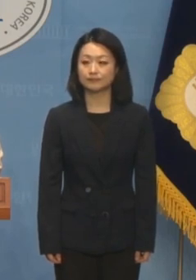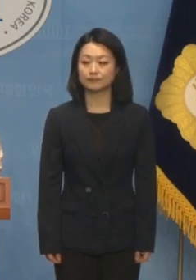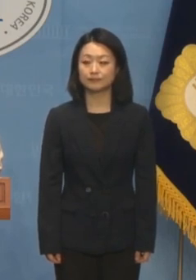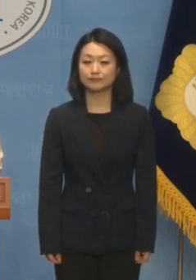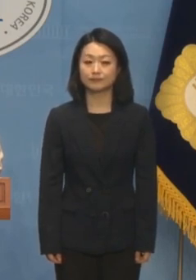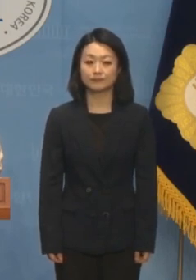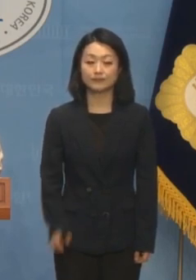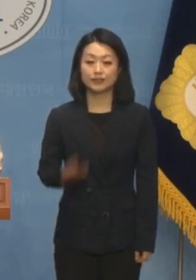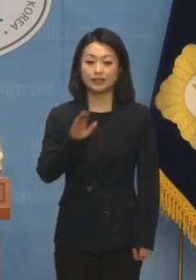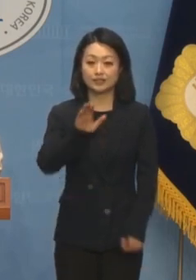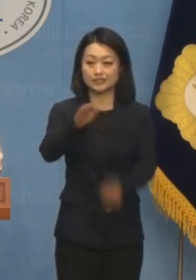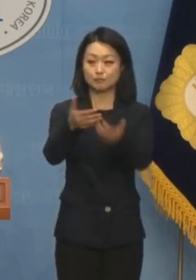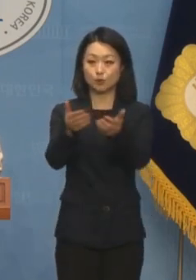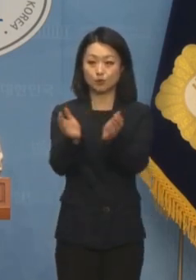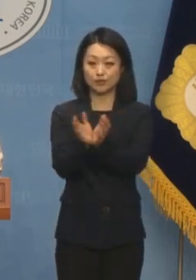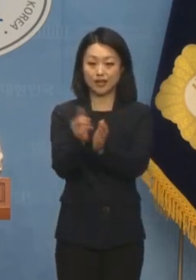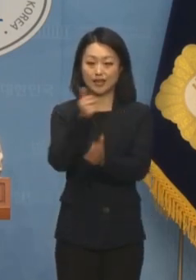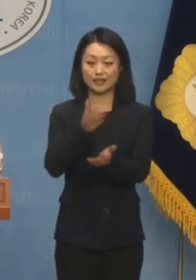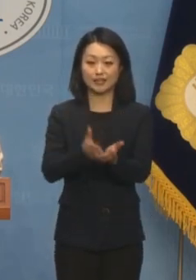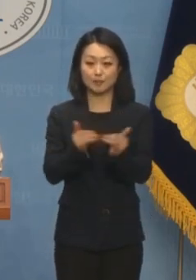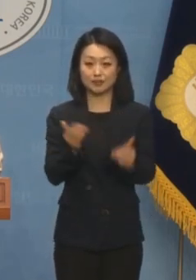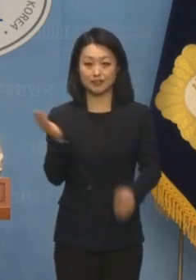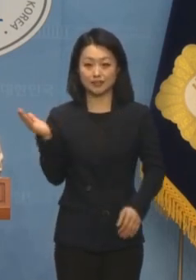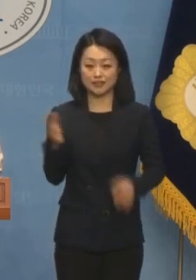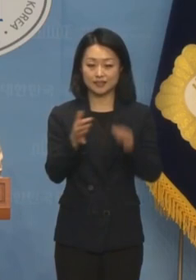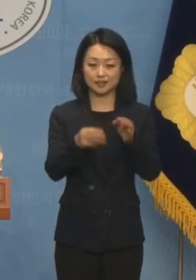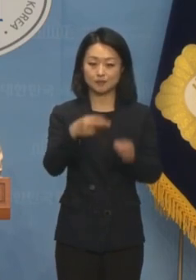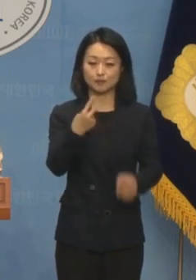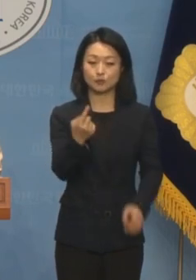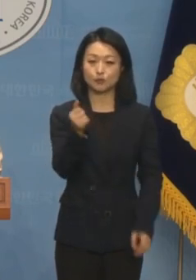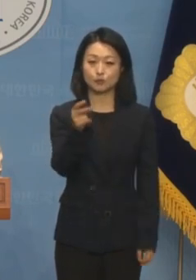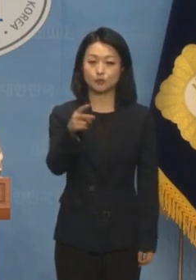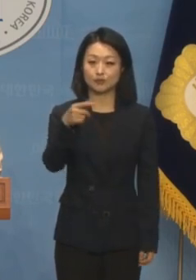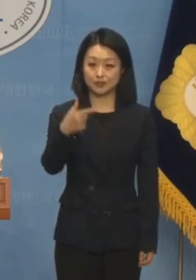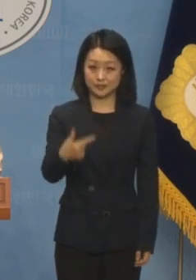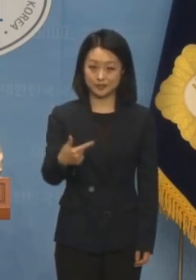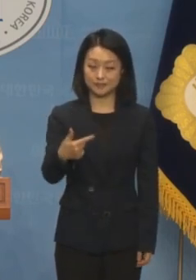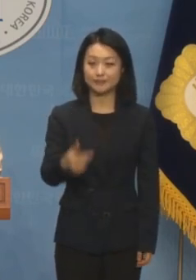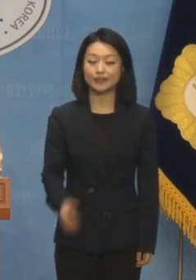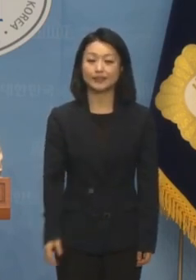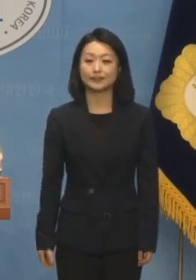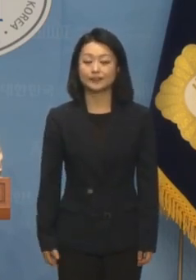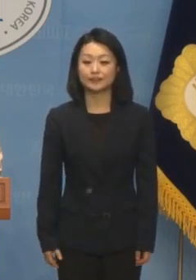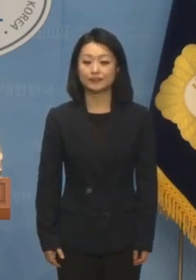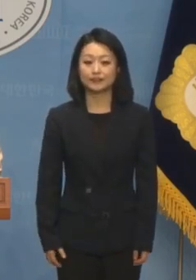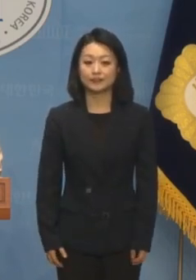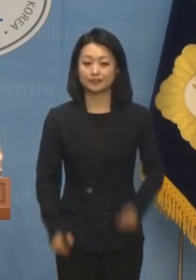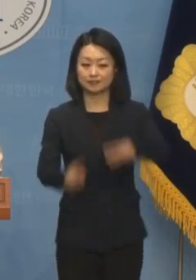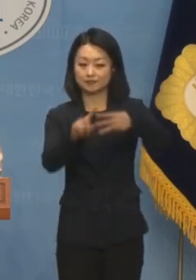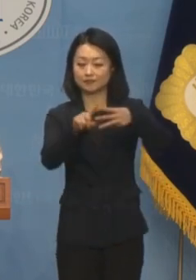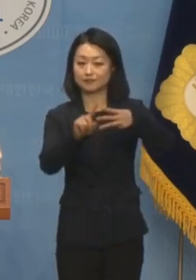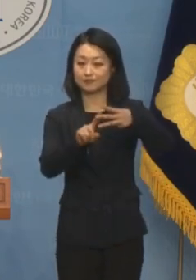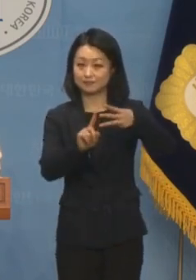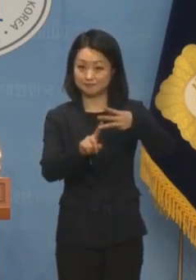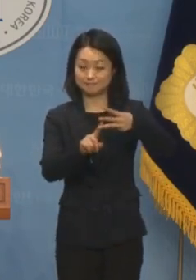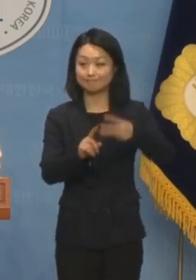네, 진보당 부대변인 김도연입니다. 오전 브리핑 시작하겠습니다. 총 3건입니다.